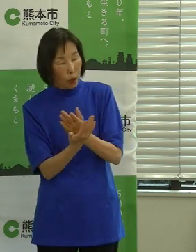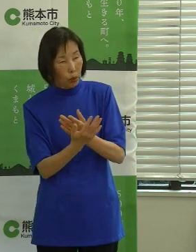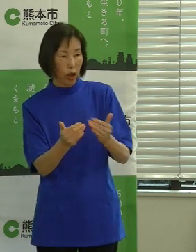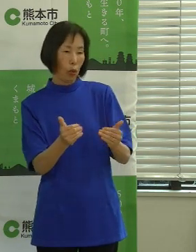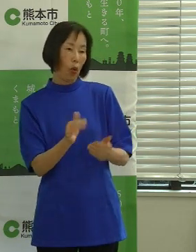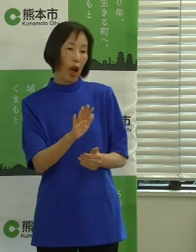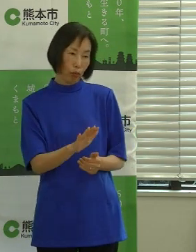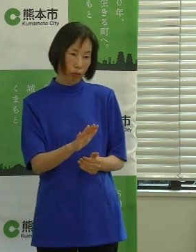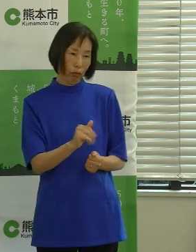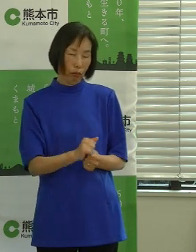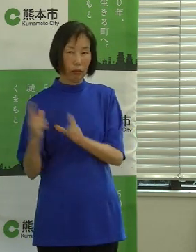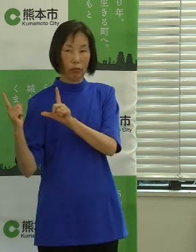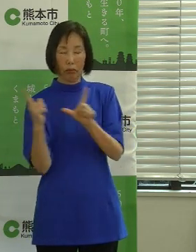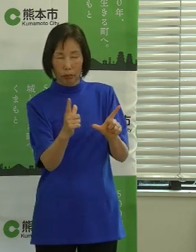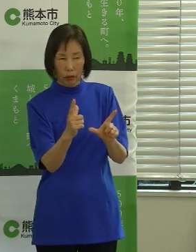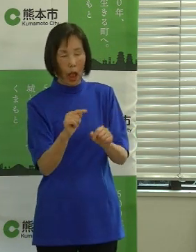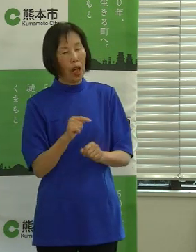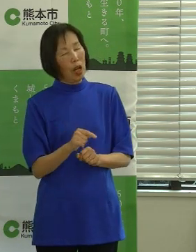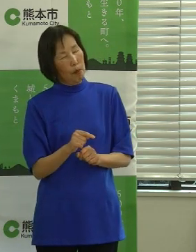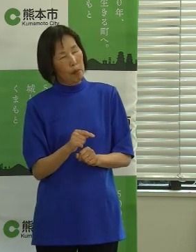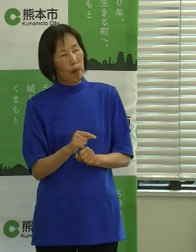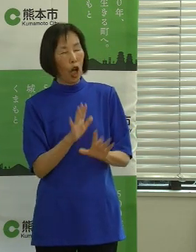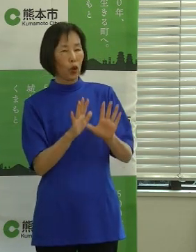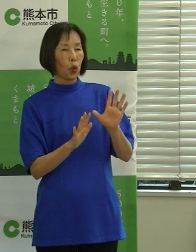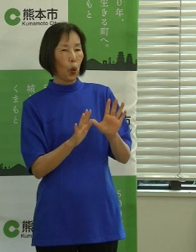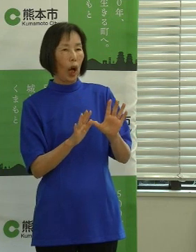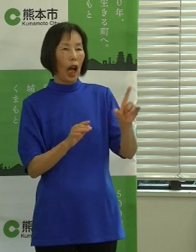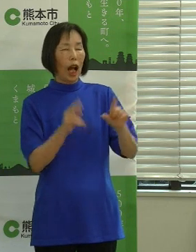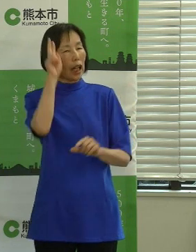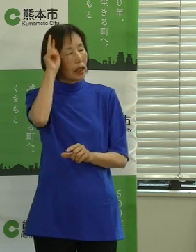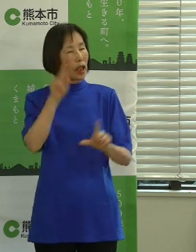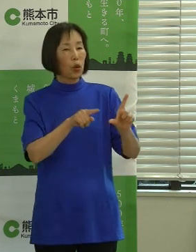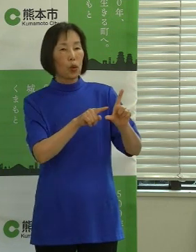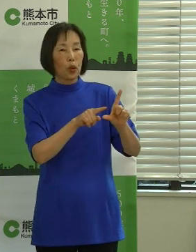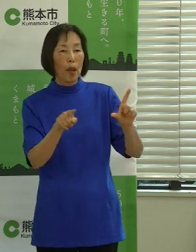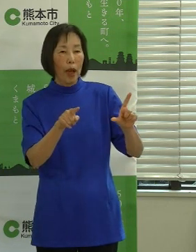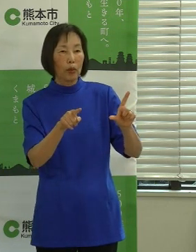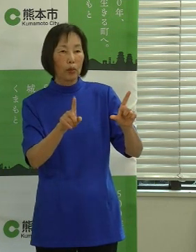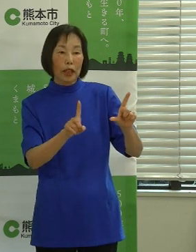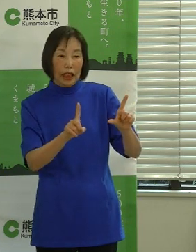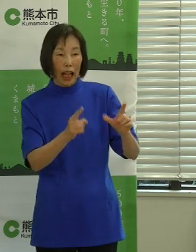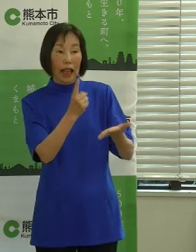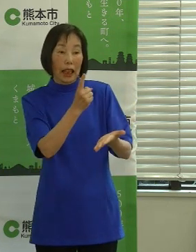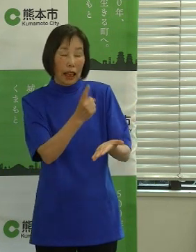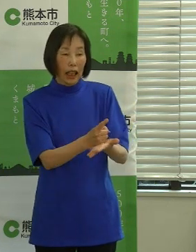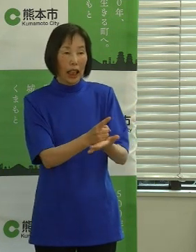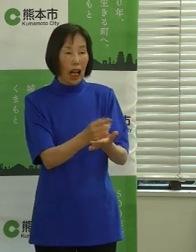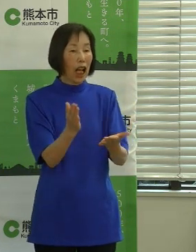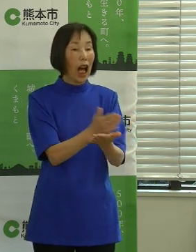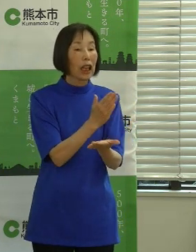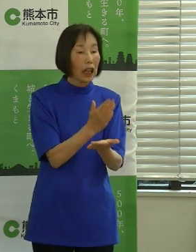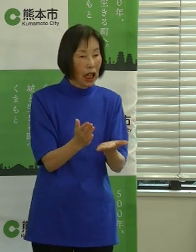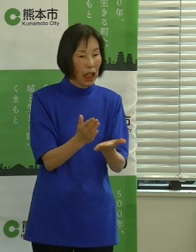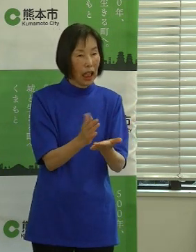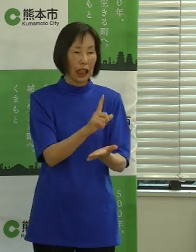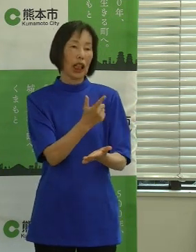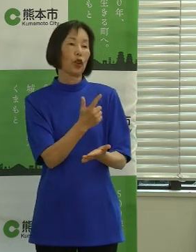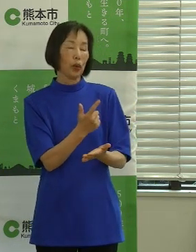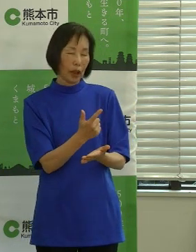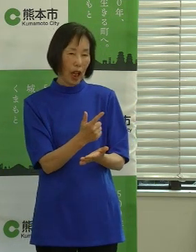もですね、全てその状況だけで、リスクレベルだけで判断をするということじゃなくて、その、周りのそうい